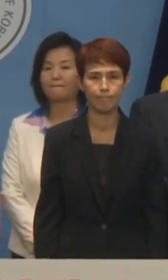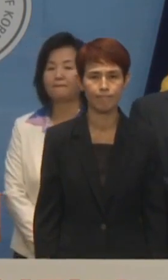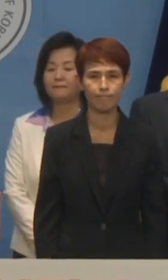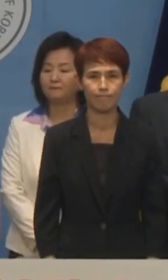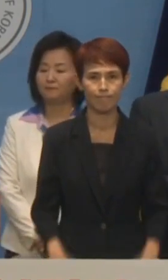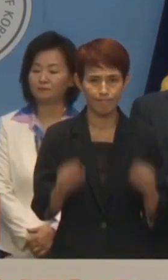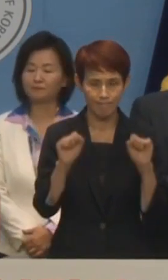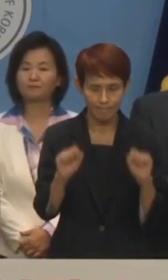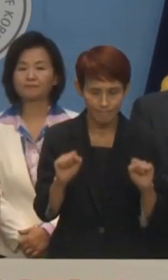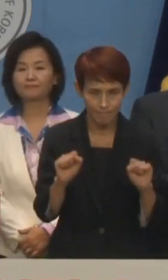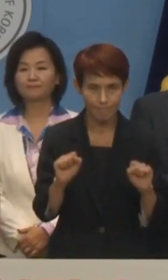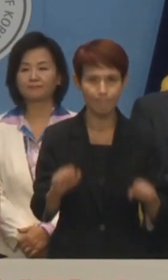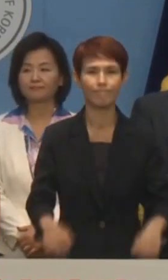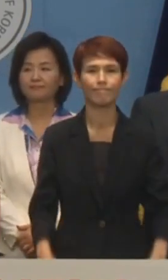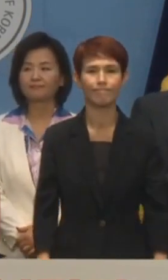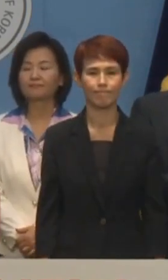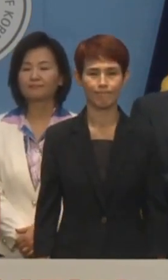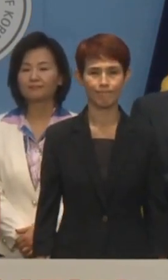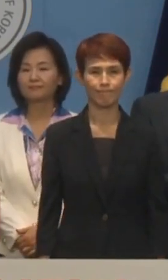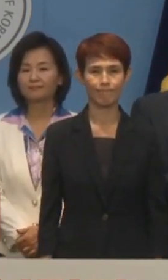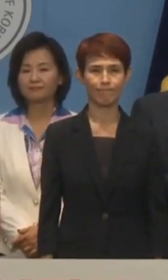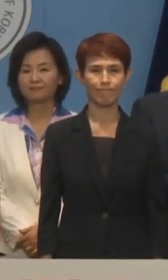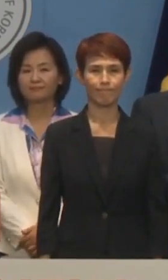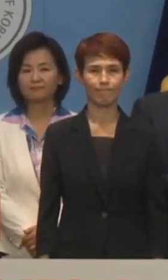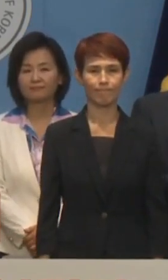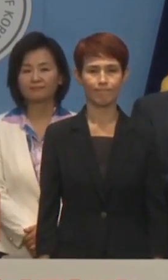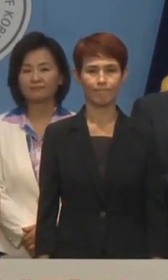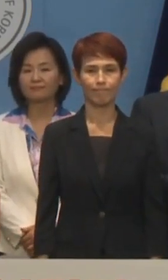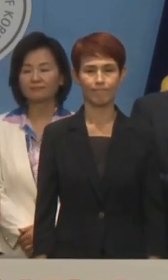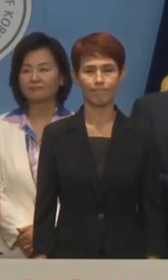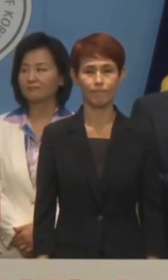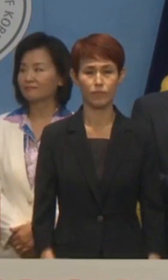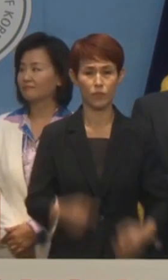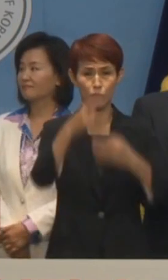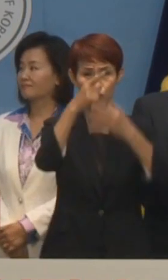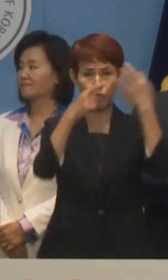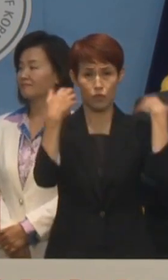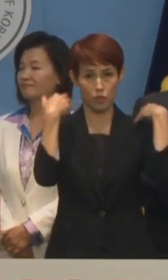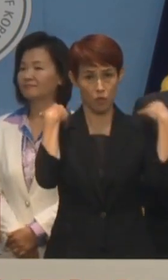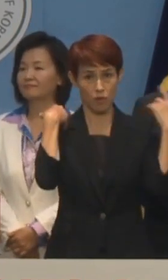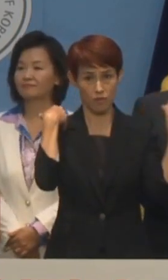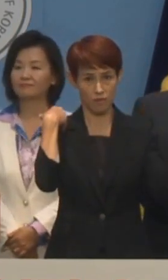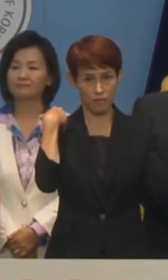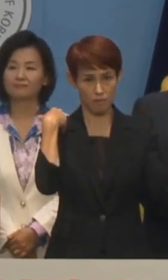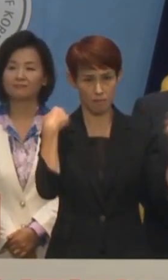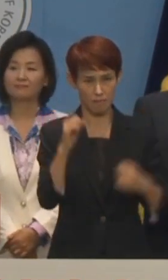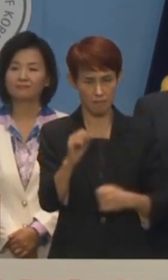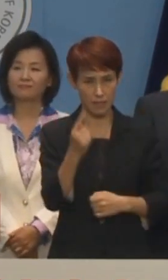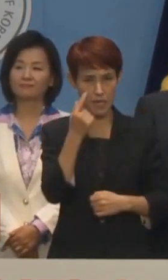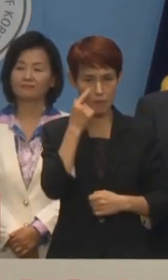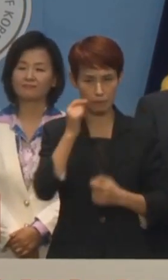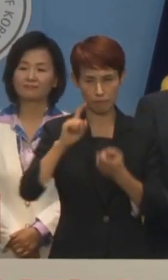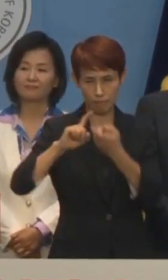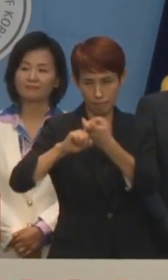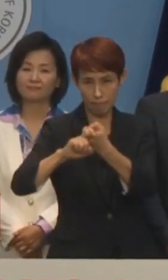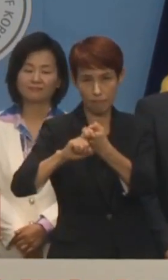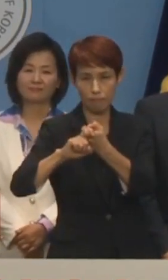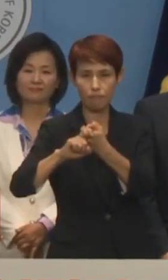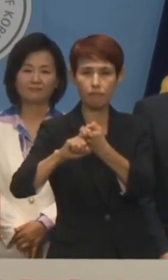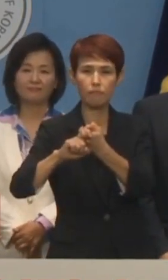네, 정의기억연대 이나영 이사장입니다. 반갑습니다. 윤석열 정권에 의해 자행되고 있는 친일 역사